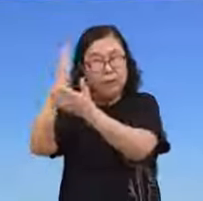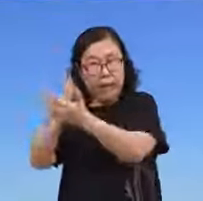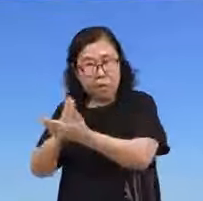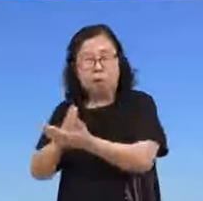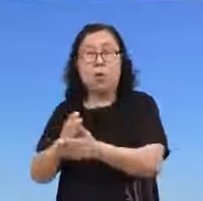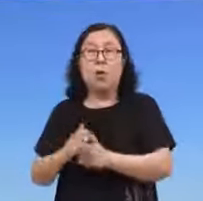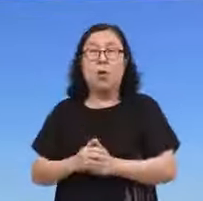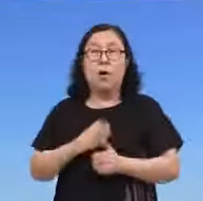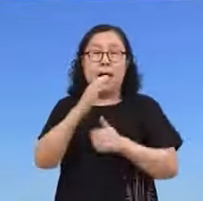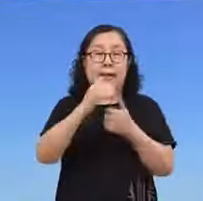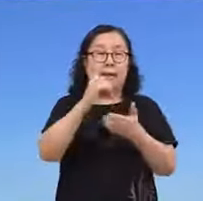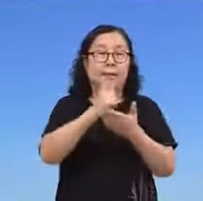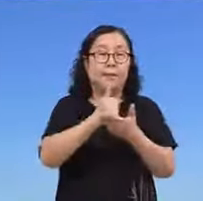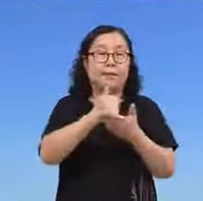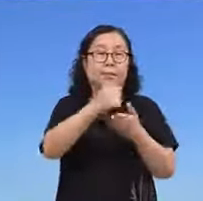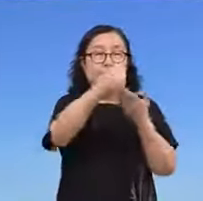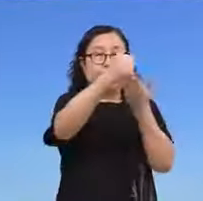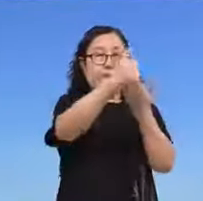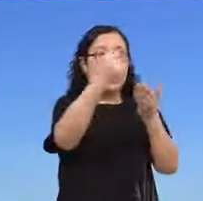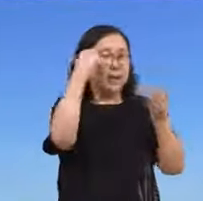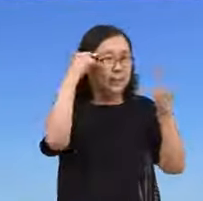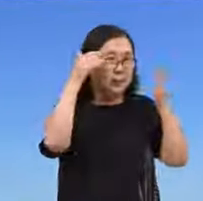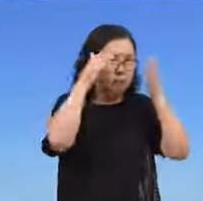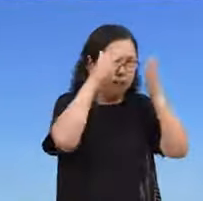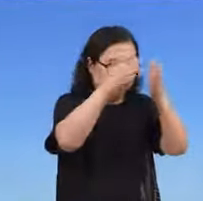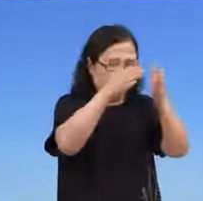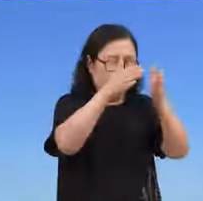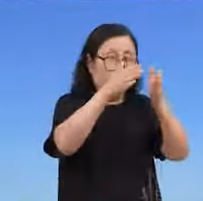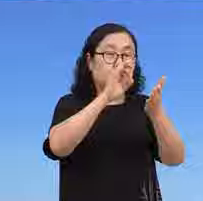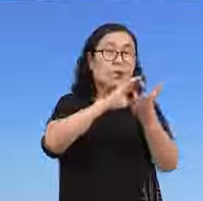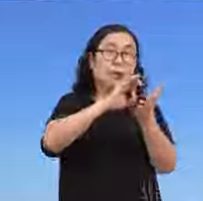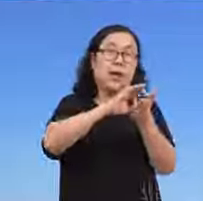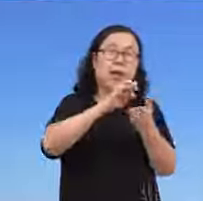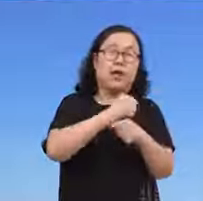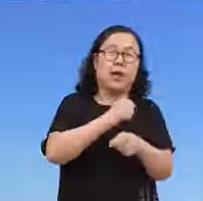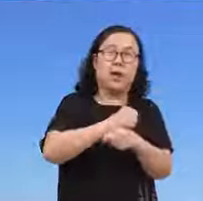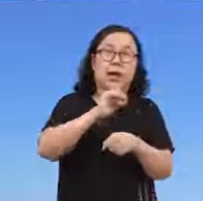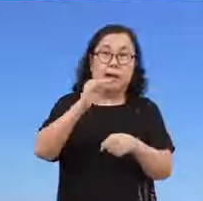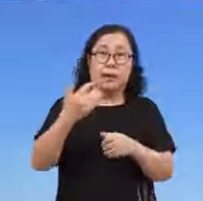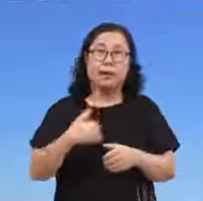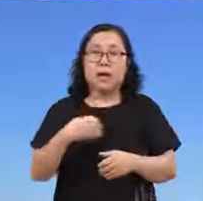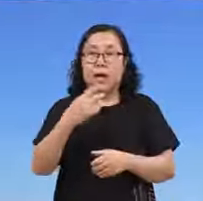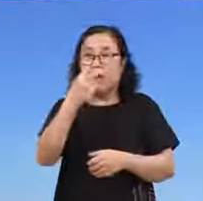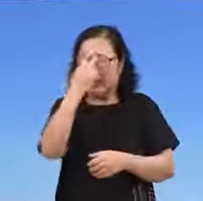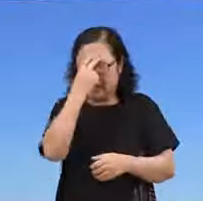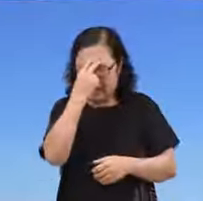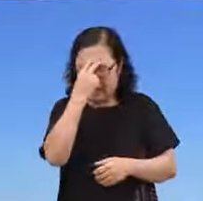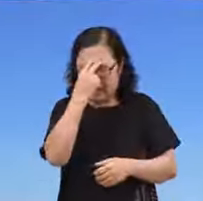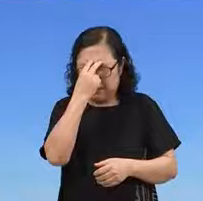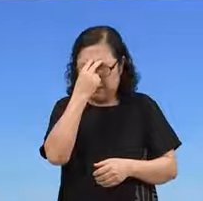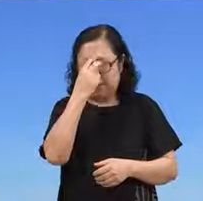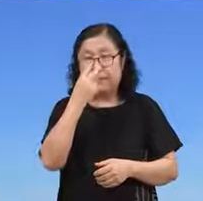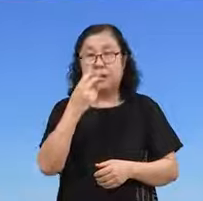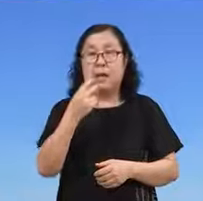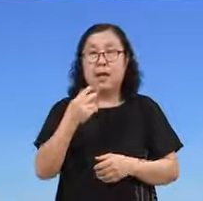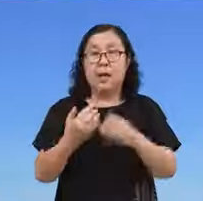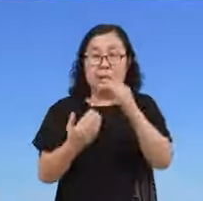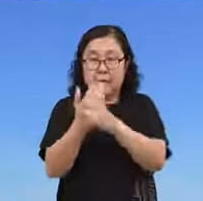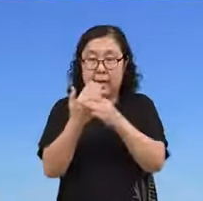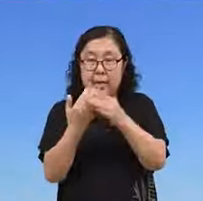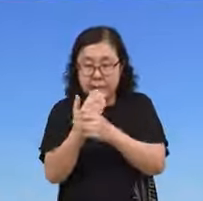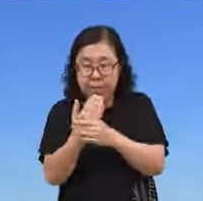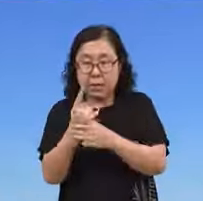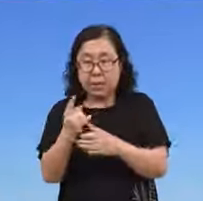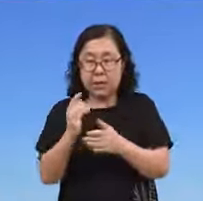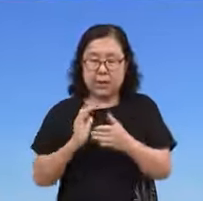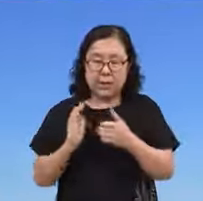하나님을 집중하는 대로 써라. 주 안에 있는 너에게 어떤 근심이 찾아오면은 근심에 쌓이지 말고 그거